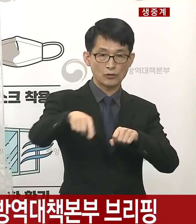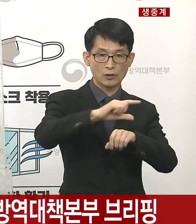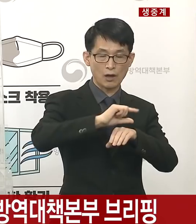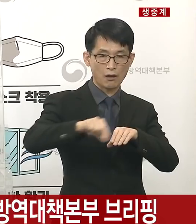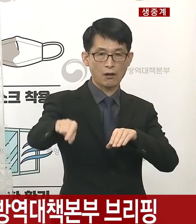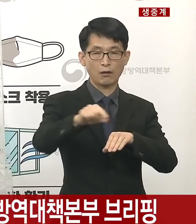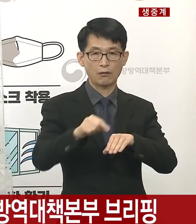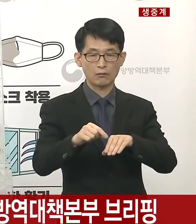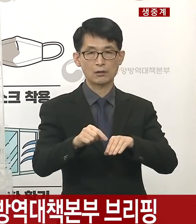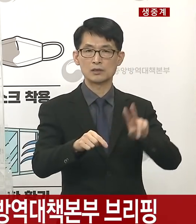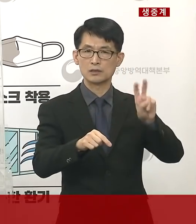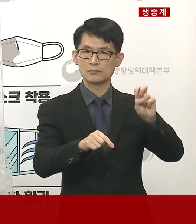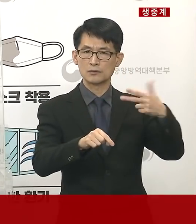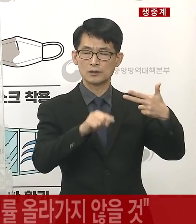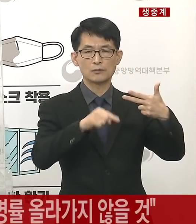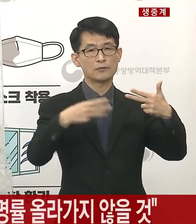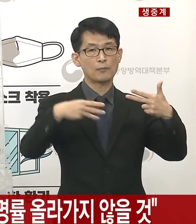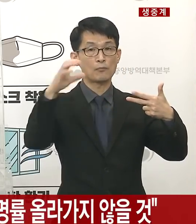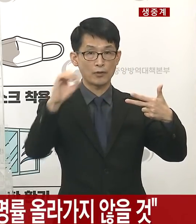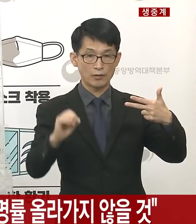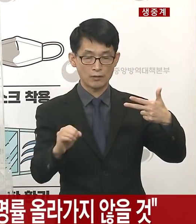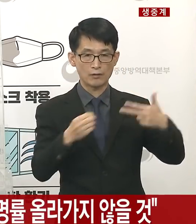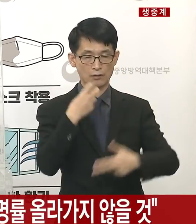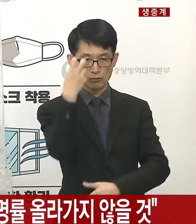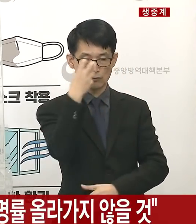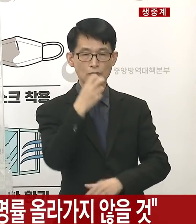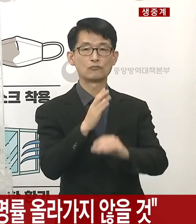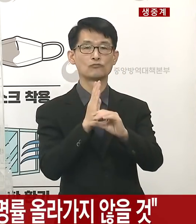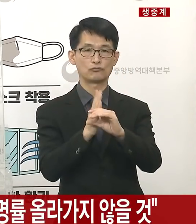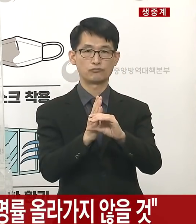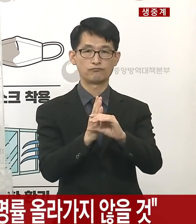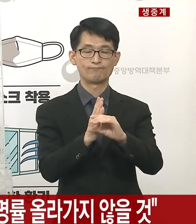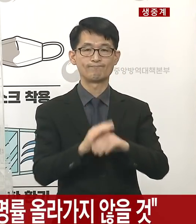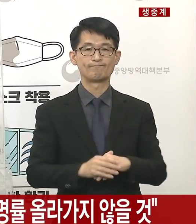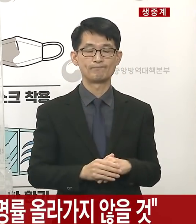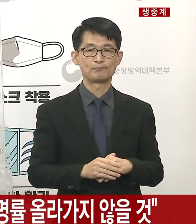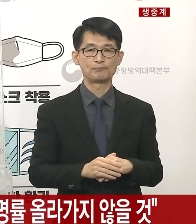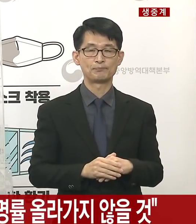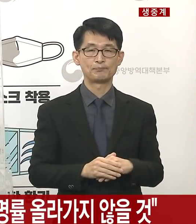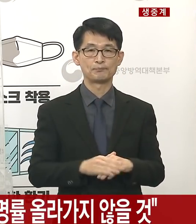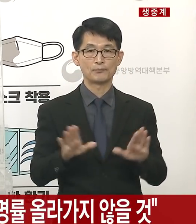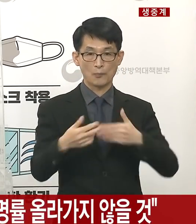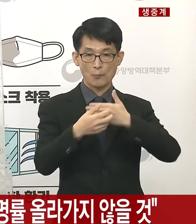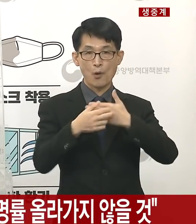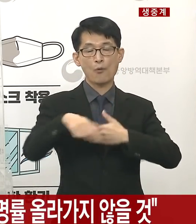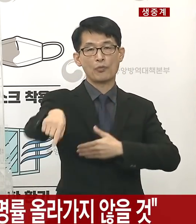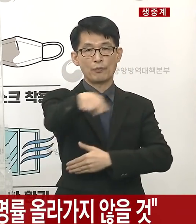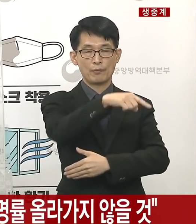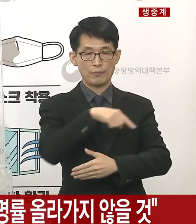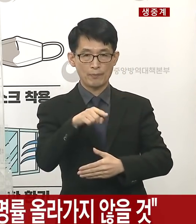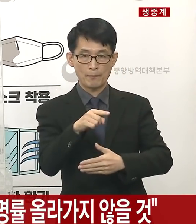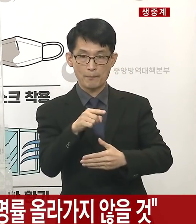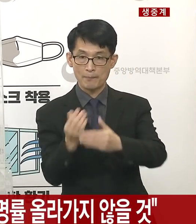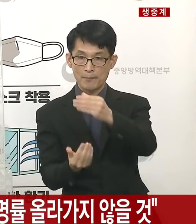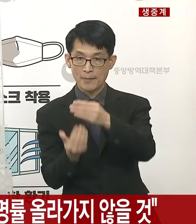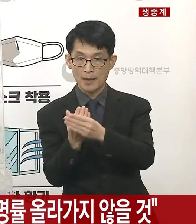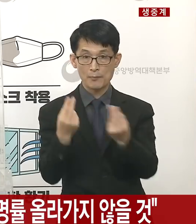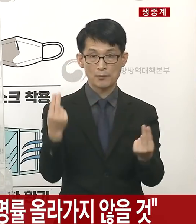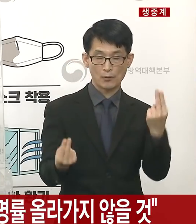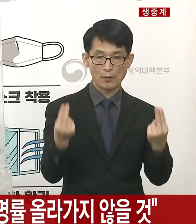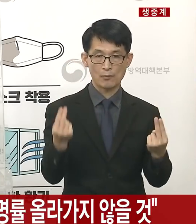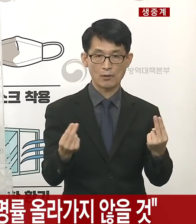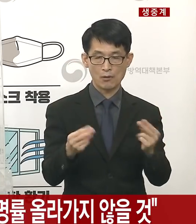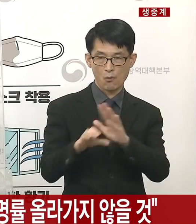상승하였지만 전국 27.3%로 관리 중에 있습니다. 의료 대응 역량 대비 발생은